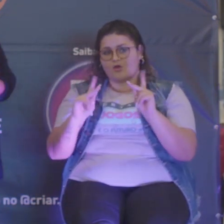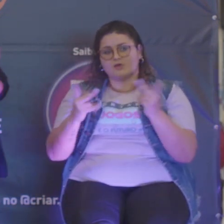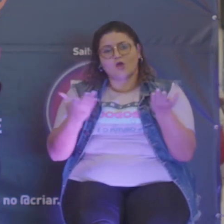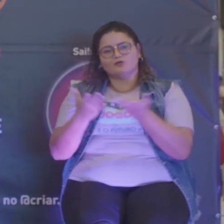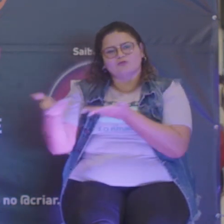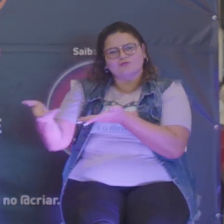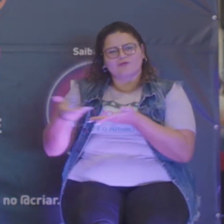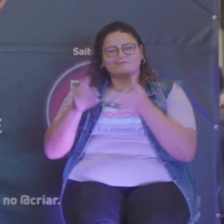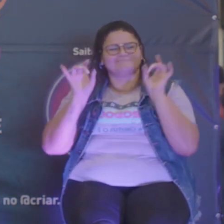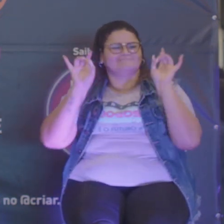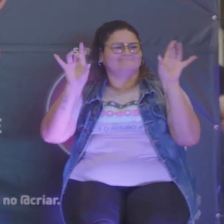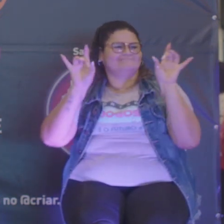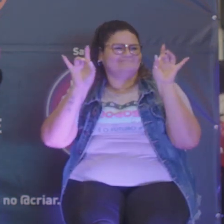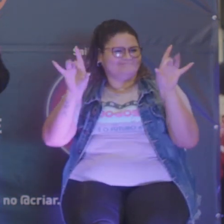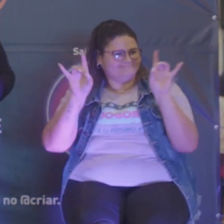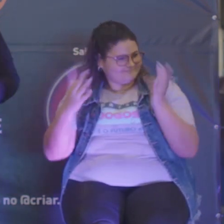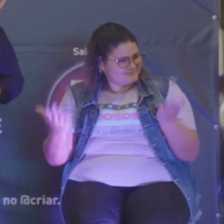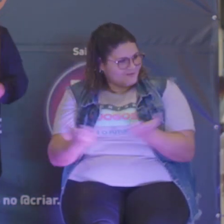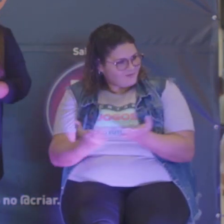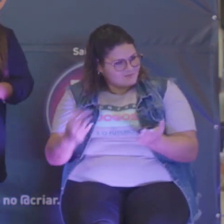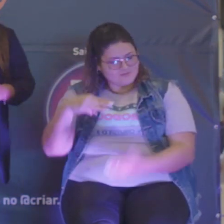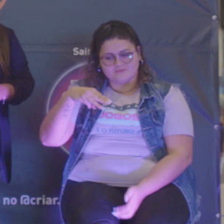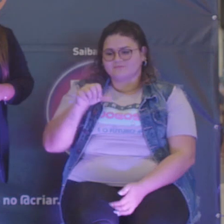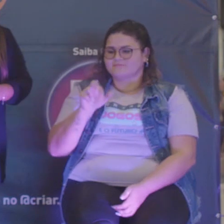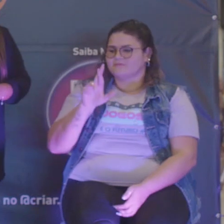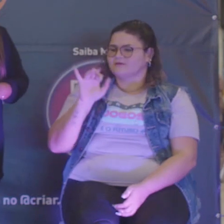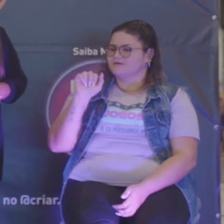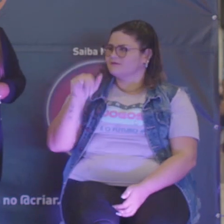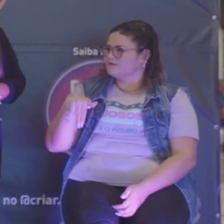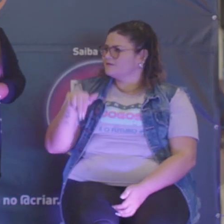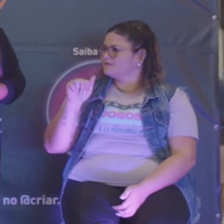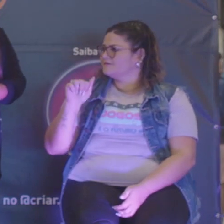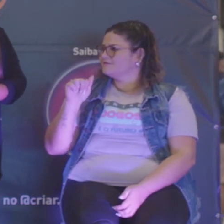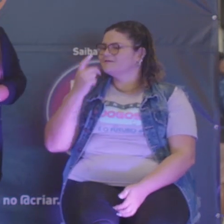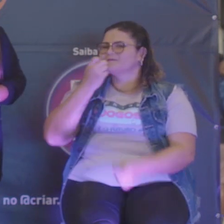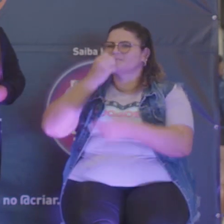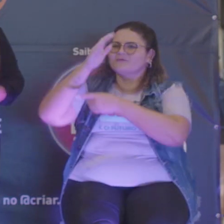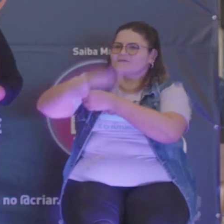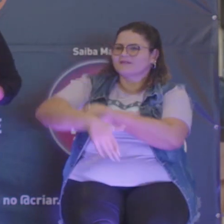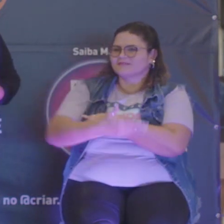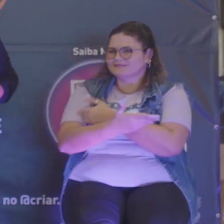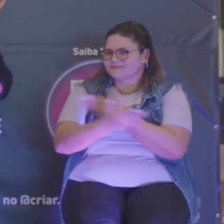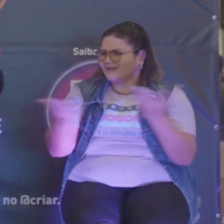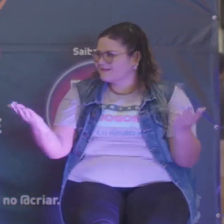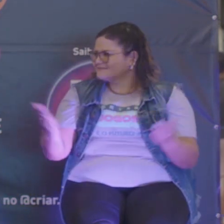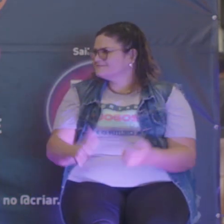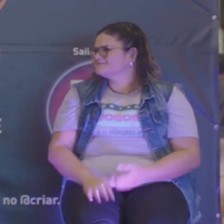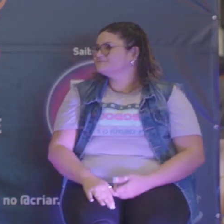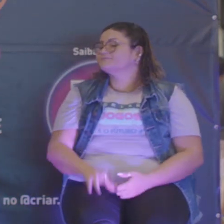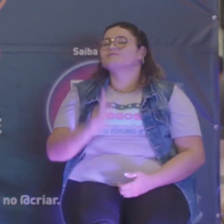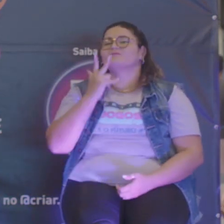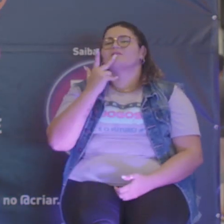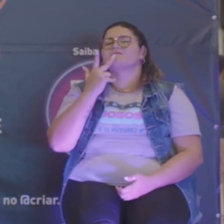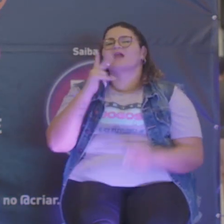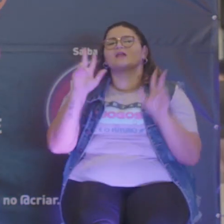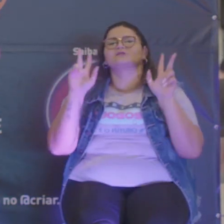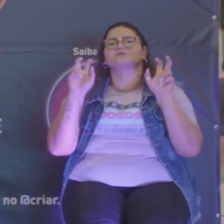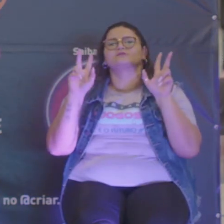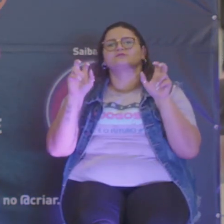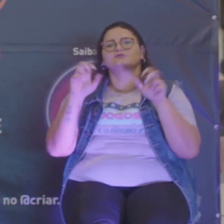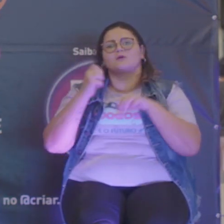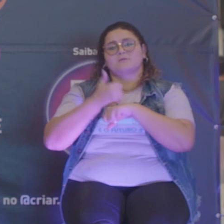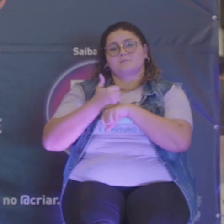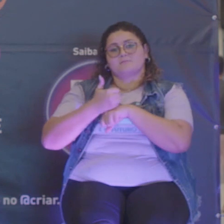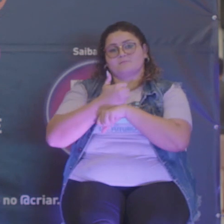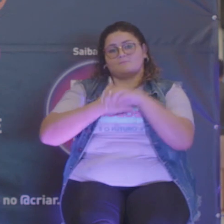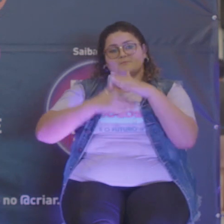convidada super especial, né, a Mariana Muniz. Ela vai falar... Olá, boa tarde, gente, tudo bom? Ela vai falar um pouquinho sobre